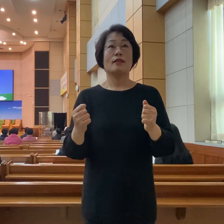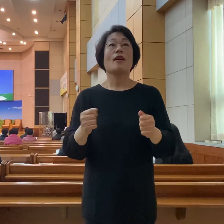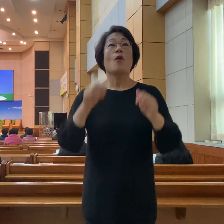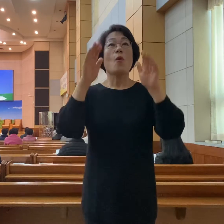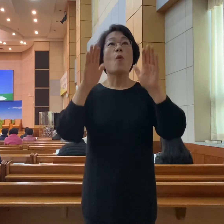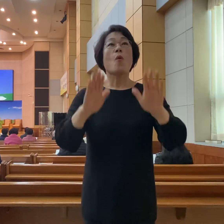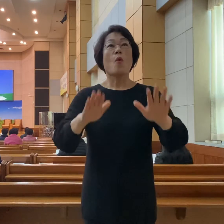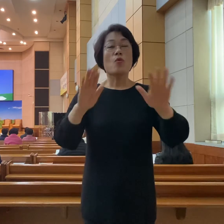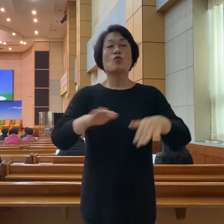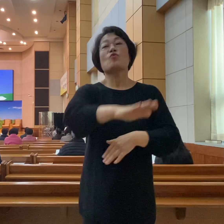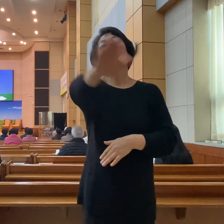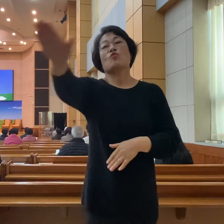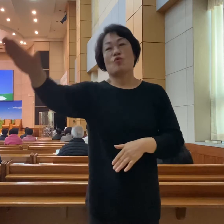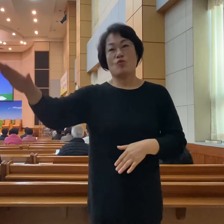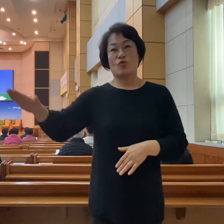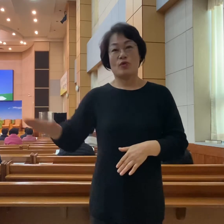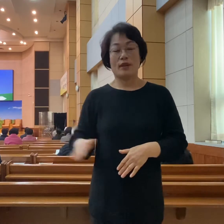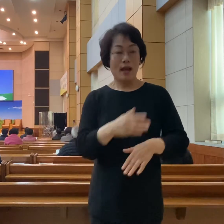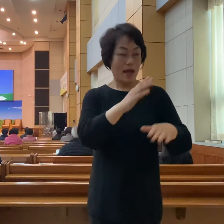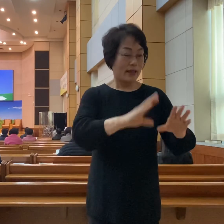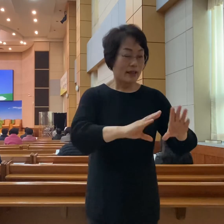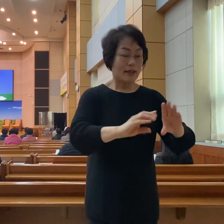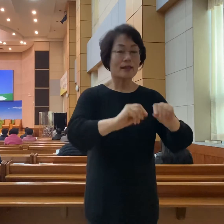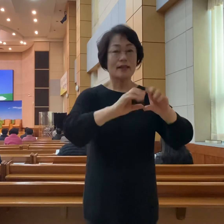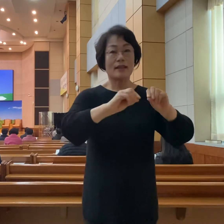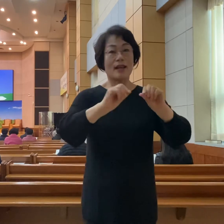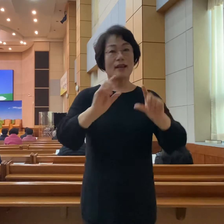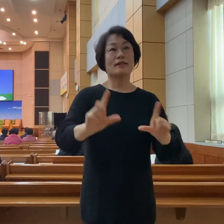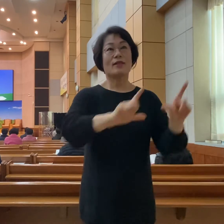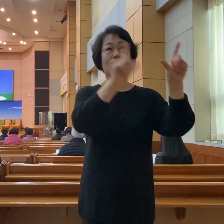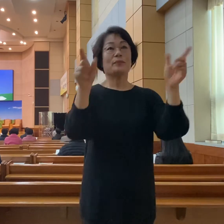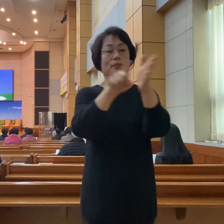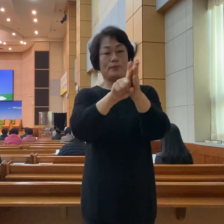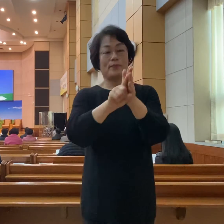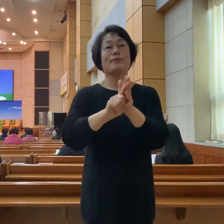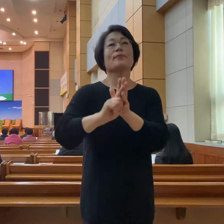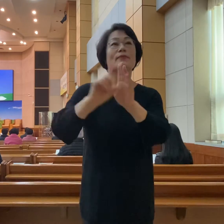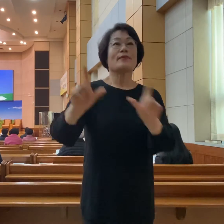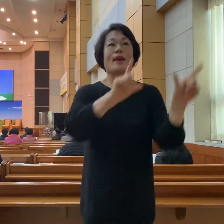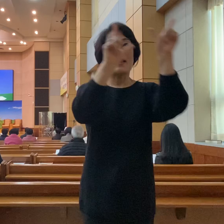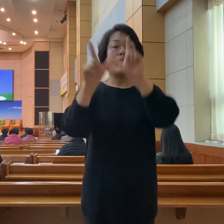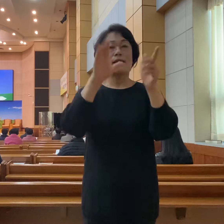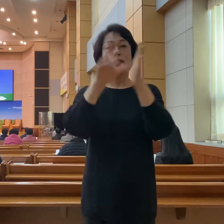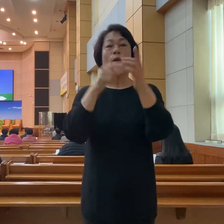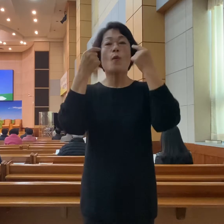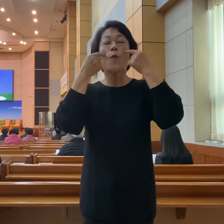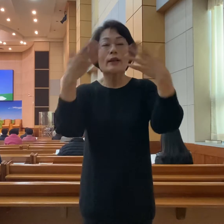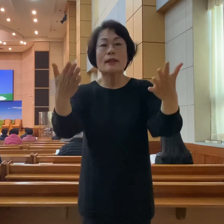오늘 우리가 이 땅에서 신앙생활할 때 이걸 분명히 해야 되는데,